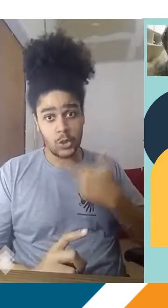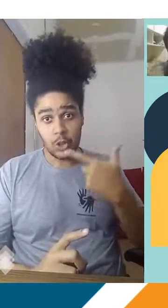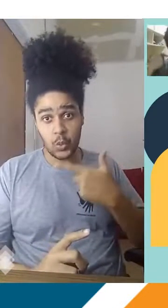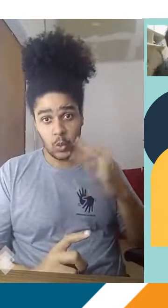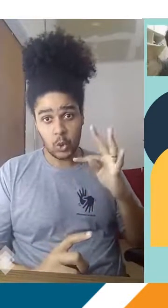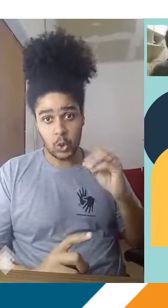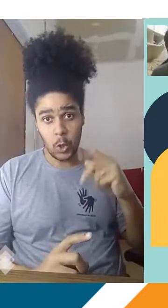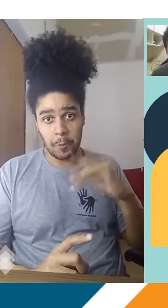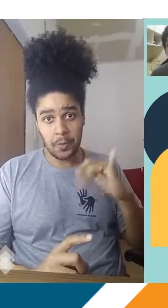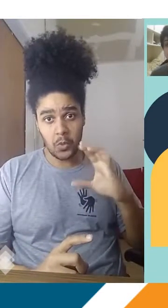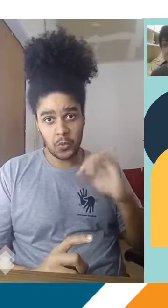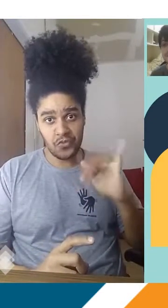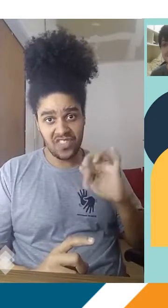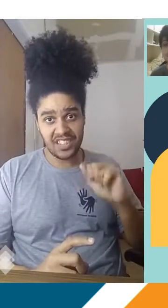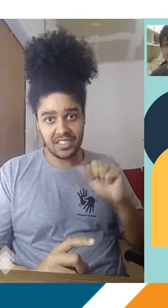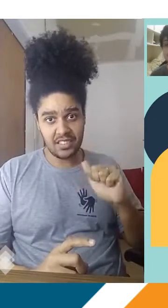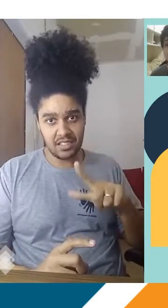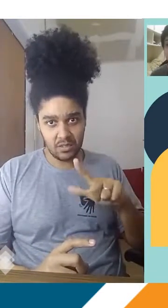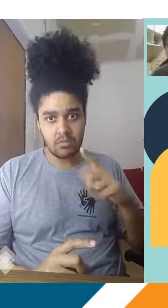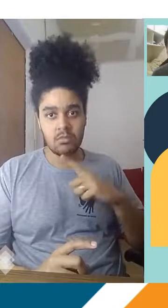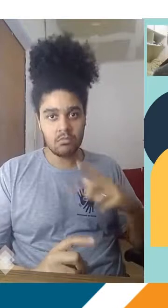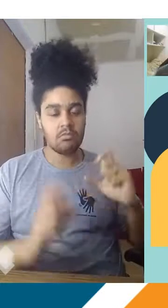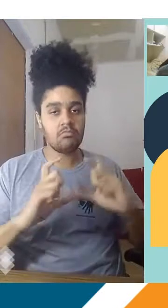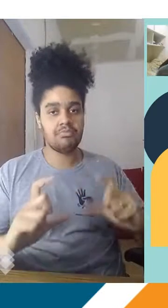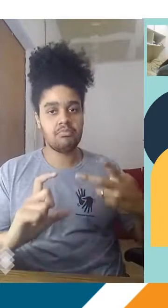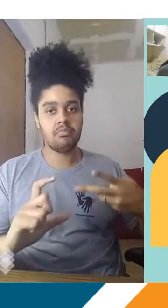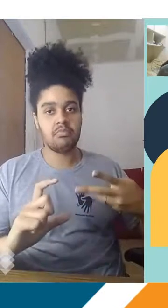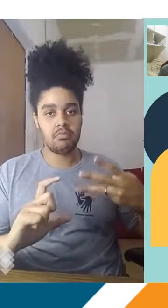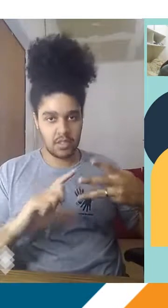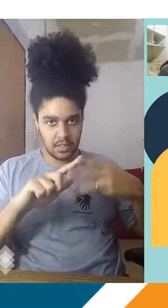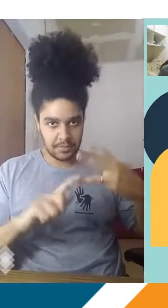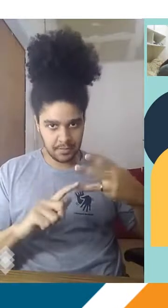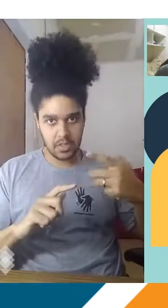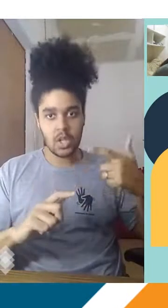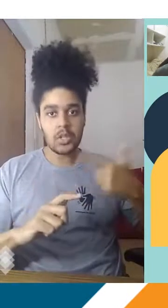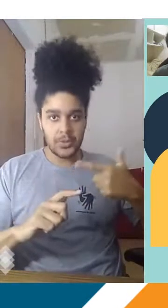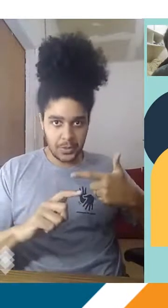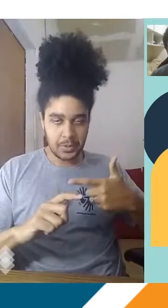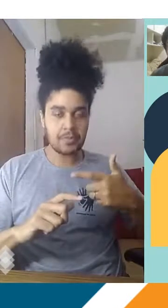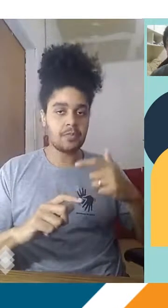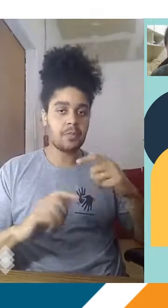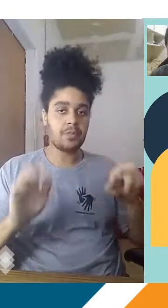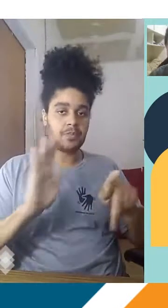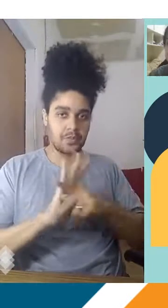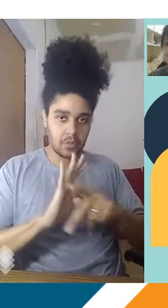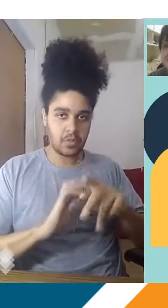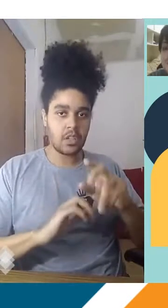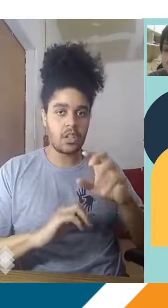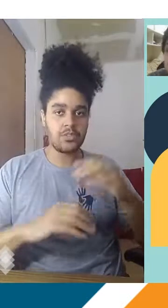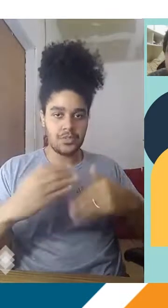nós vamos para o nosso segundo tópico frasal, marcando aqui no terceiro parágrafo do texto agora, e o segundo parágrafo de desenvolvimento